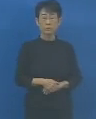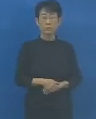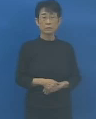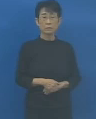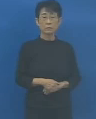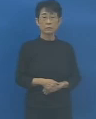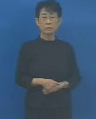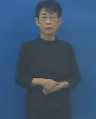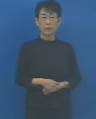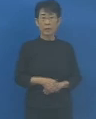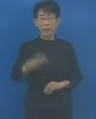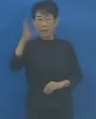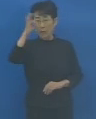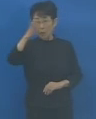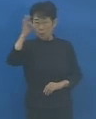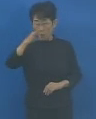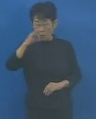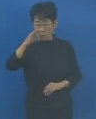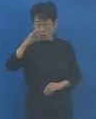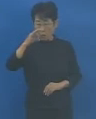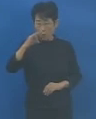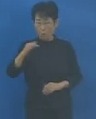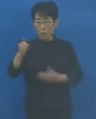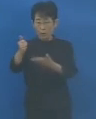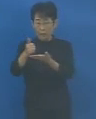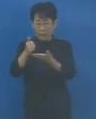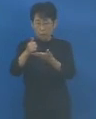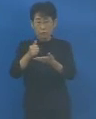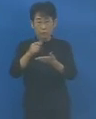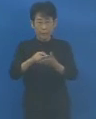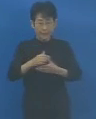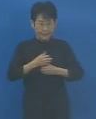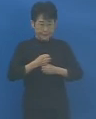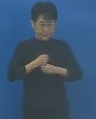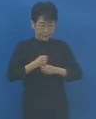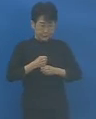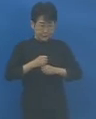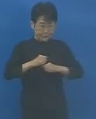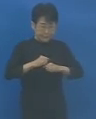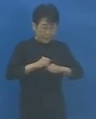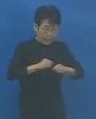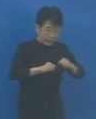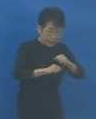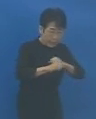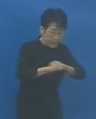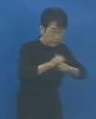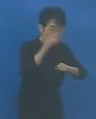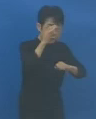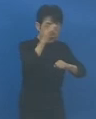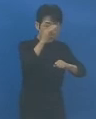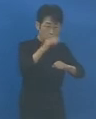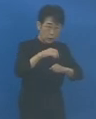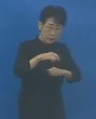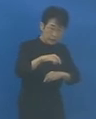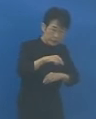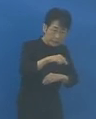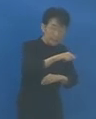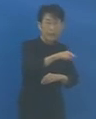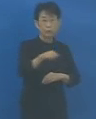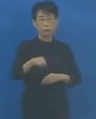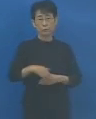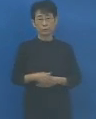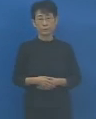観光客は一般的に、注意しながら動くという傾向があるのかもしれません。で、む